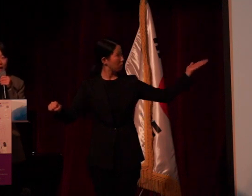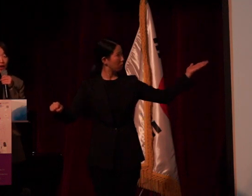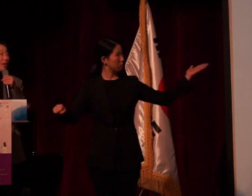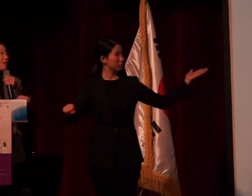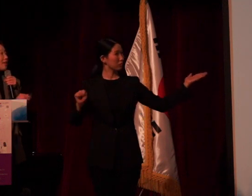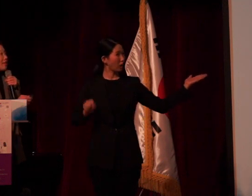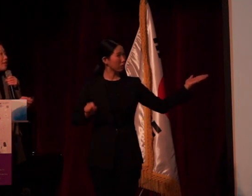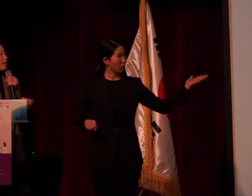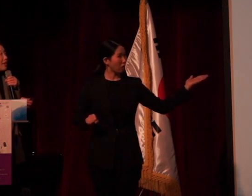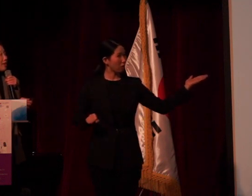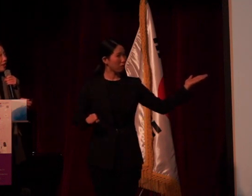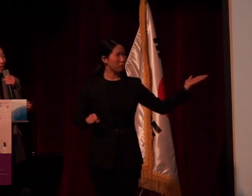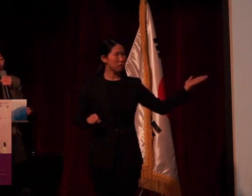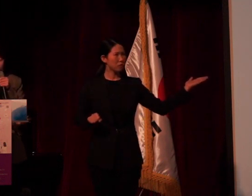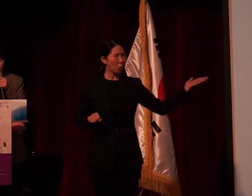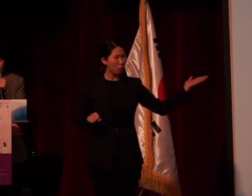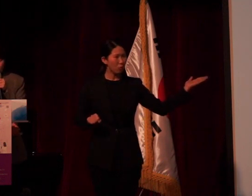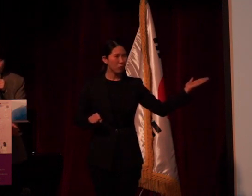딱딱,